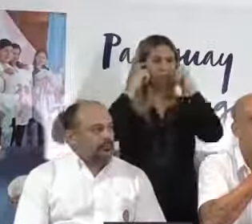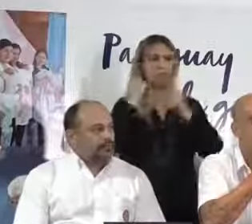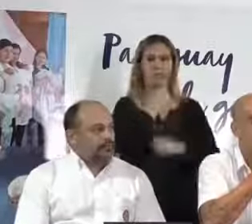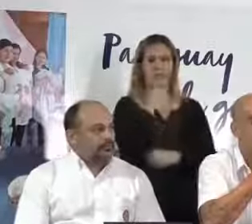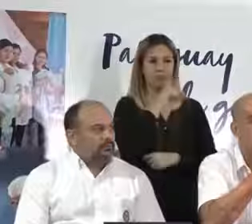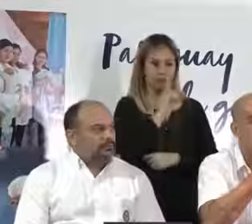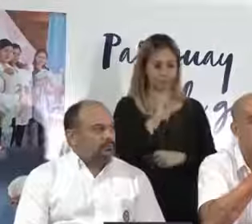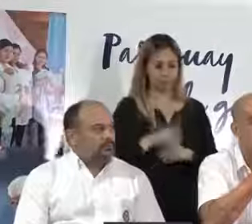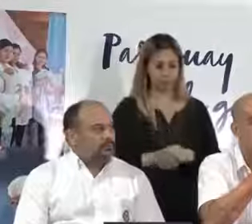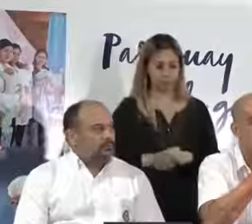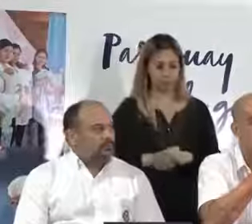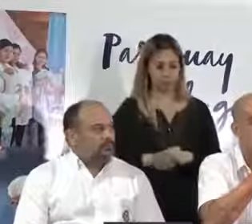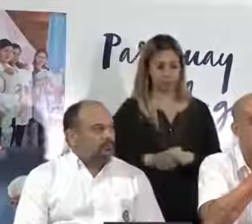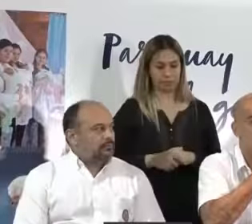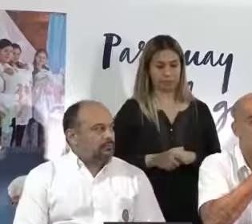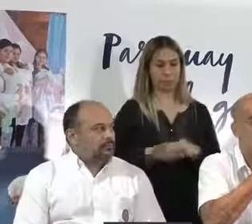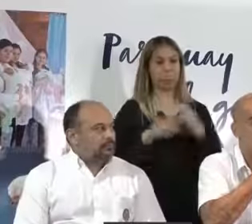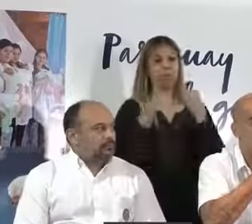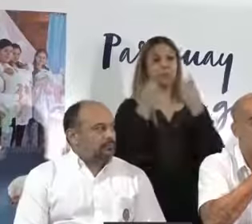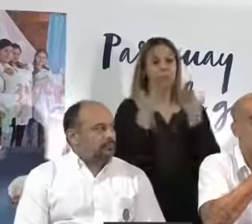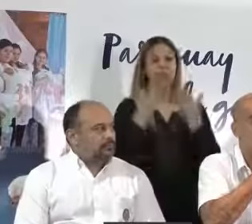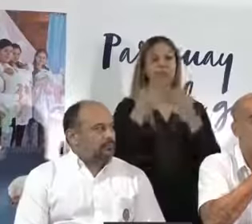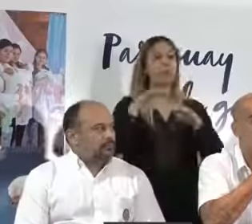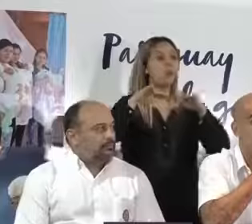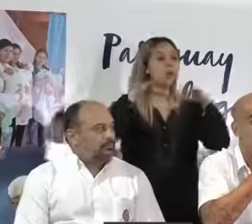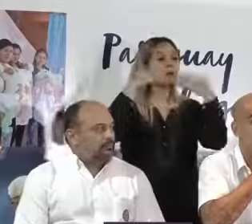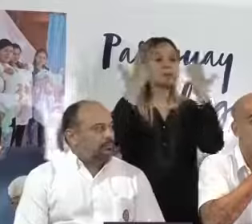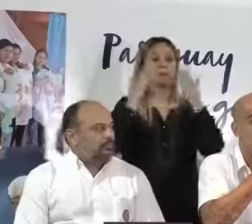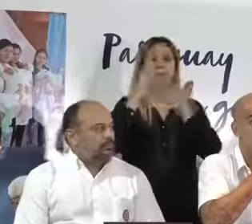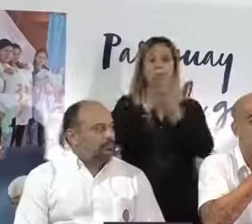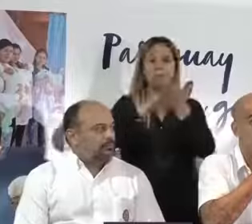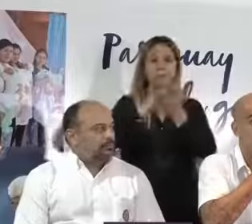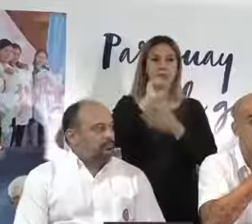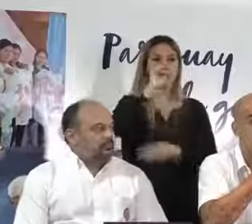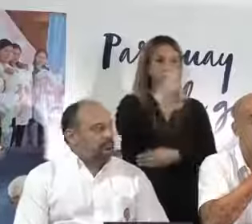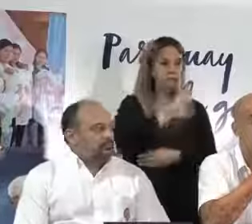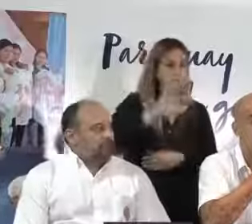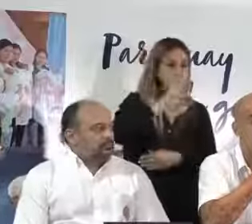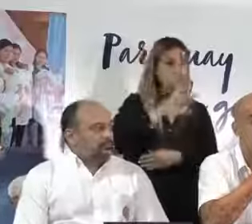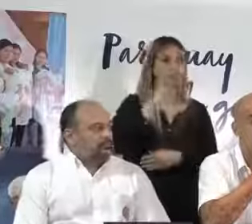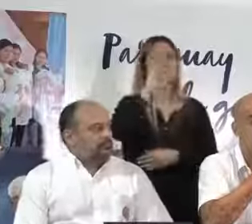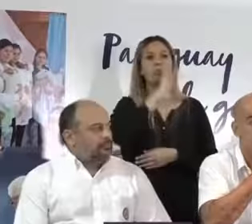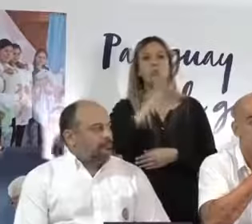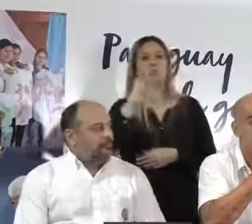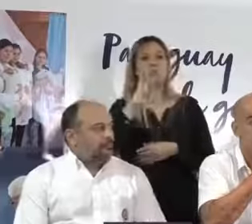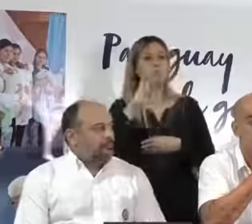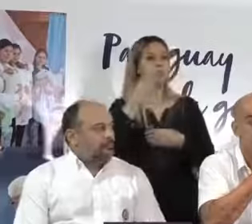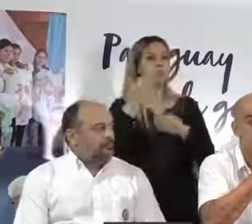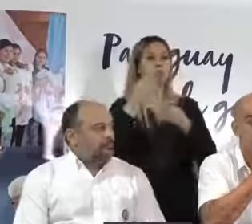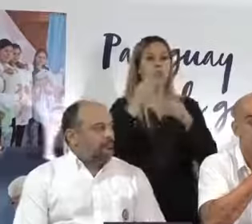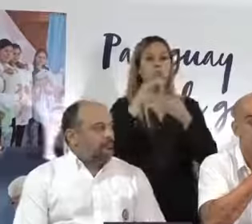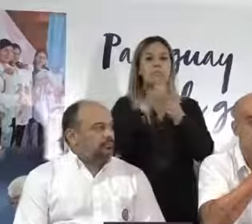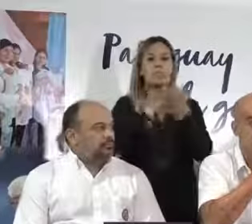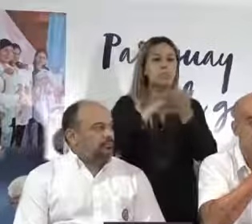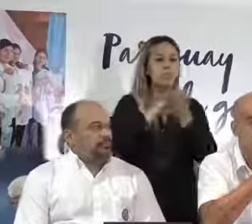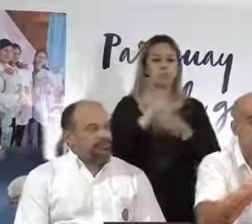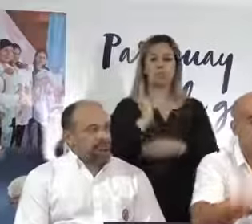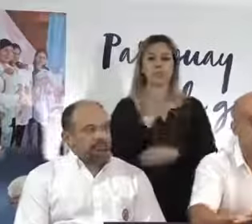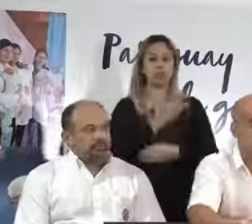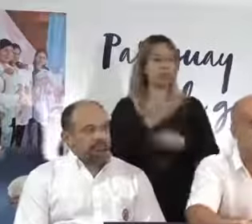localización de cualquiera de los casos sospechosos o de un caso en particular no cambia la conducta que debemos